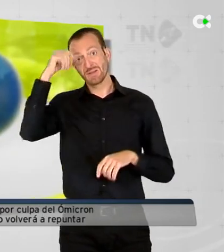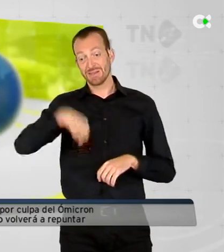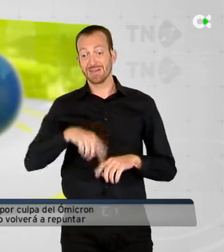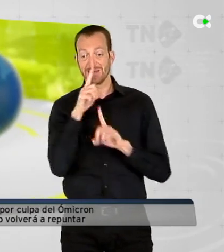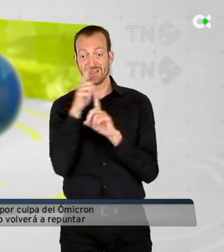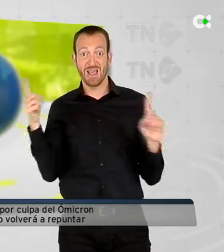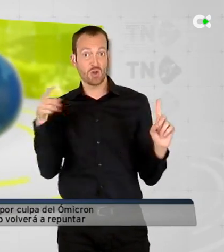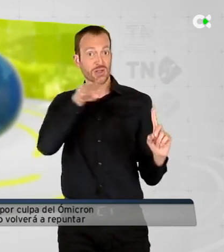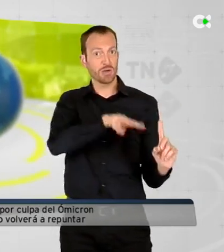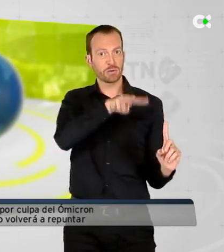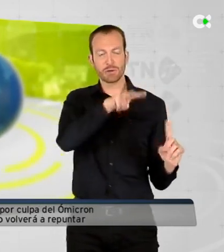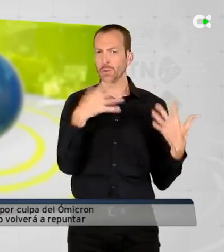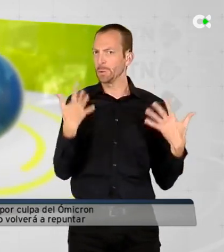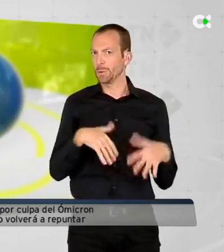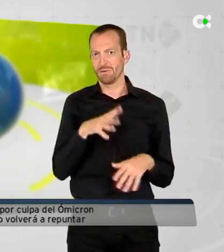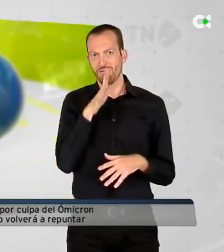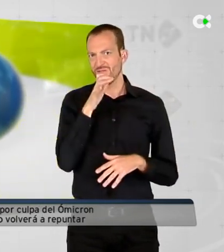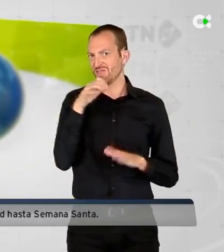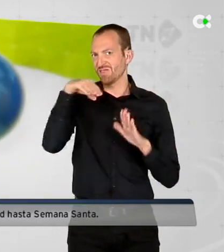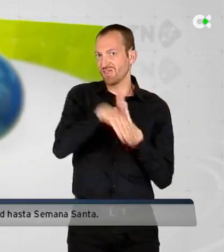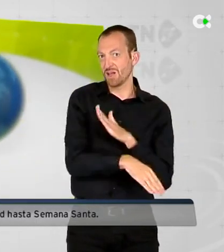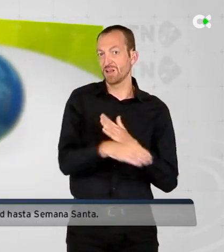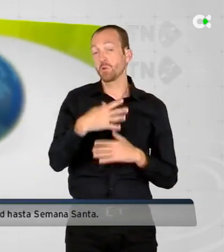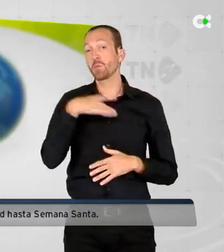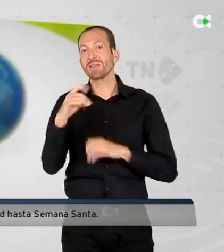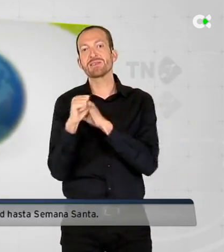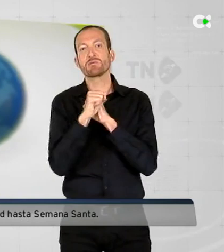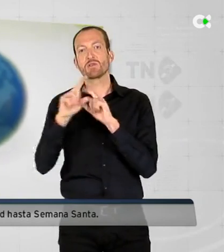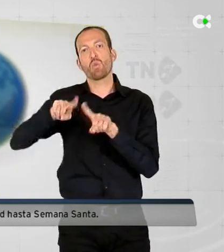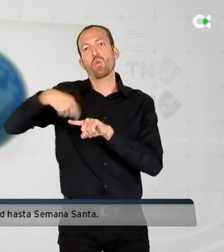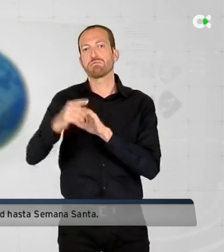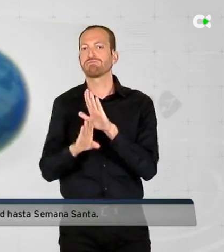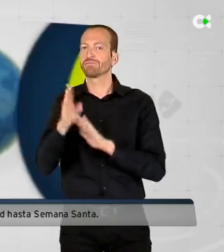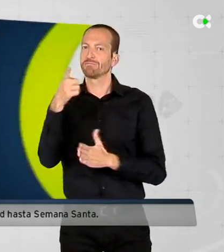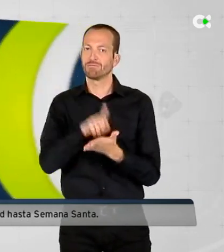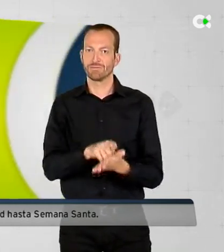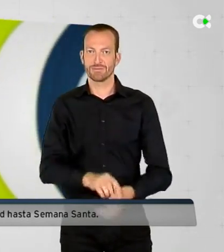trimestre será malo por culpa de Omicron y que no volverá a repuntar la actividad hasta Semana Santa